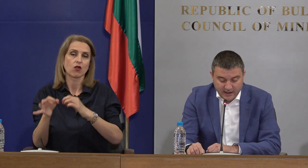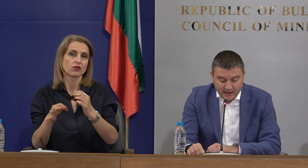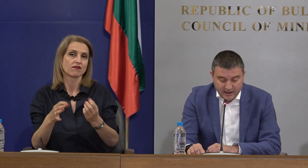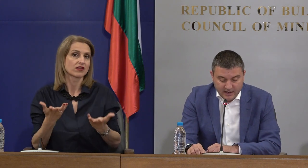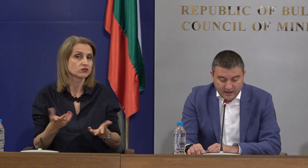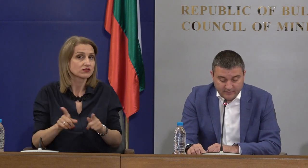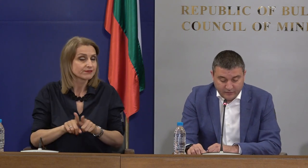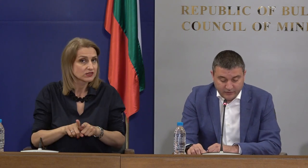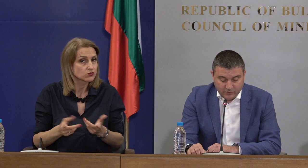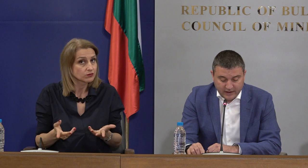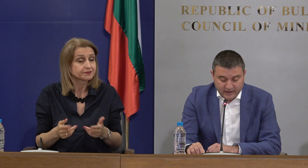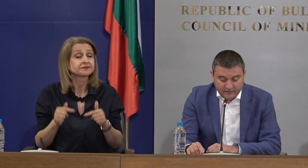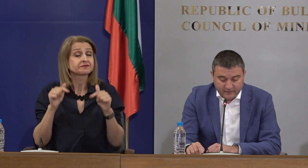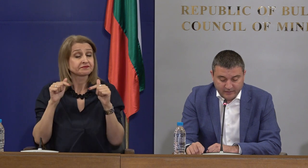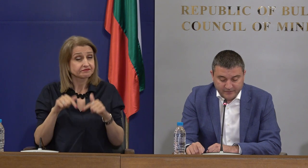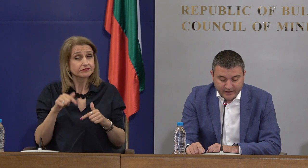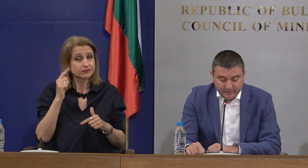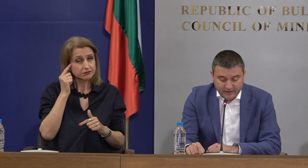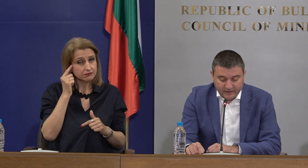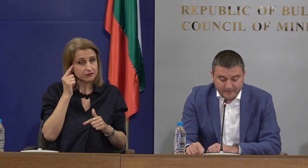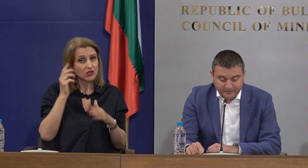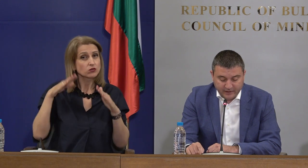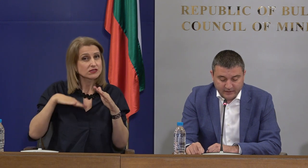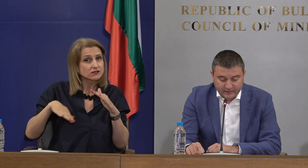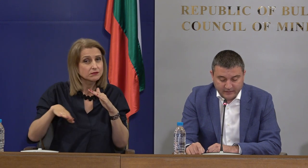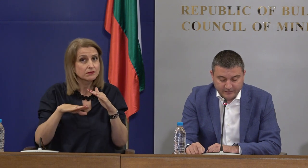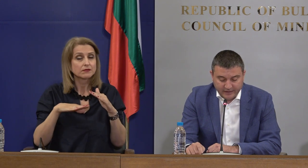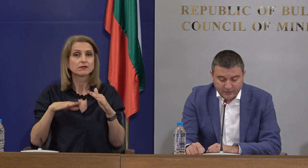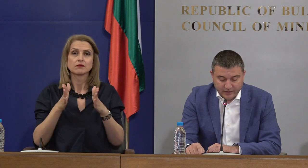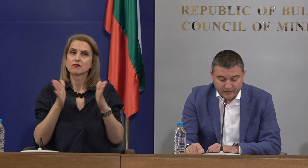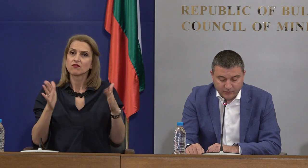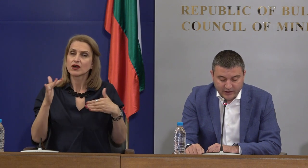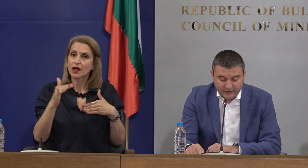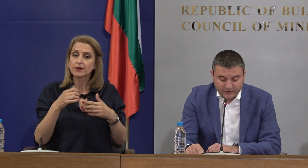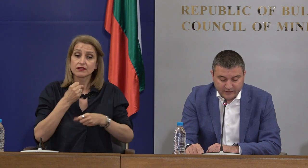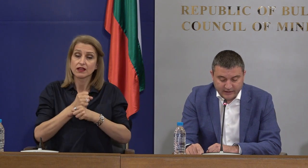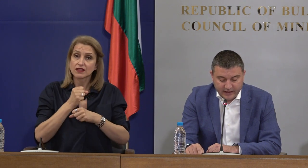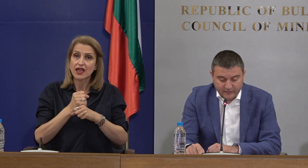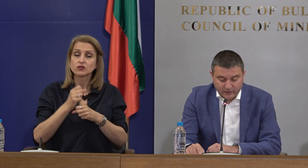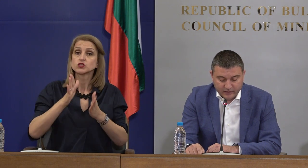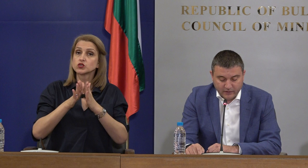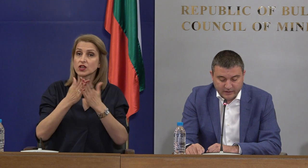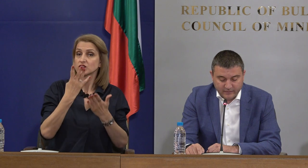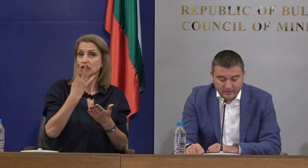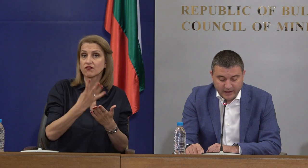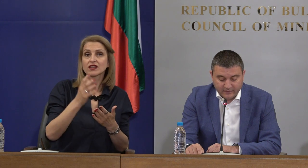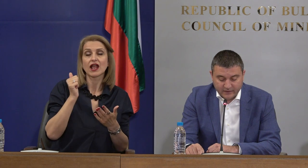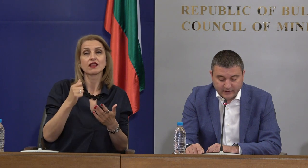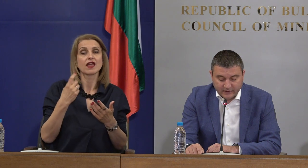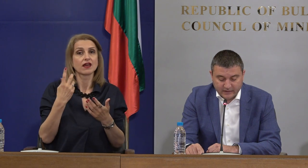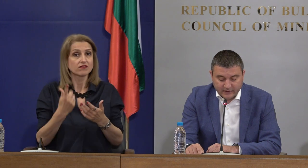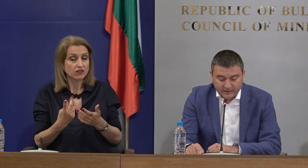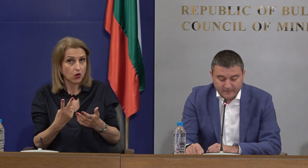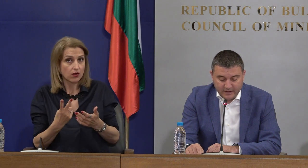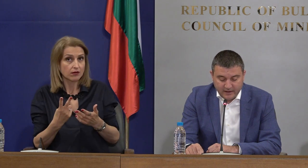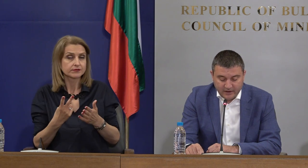COVID-19. В този контекст и в рамките на дейностите по член 4 алинея 2 от закона за ББР и във връзка